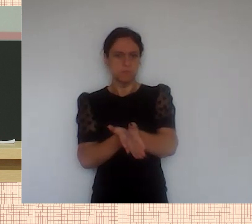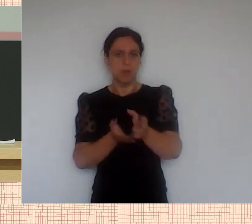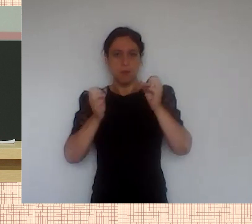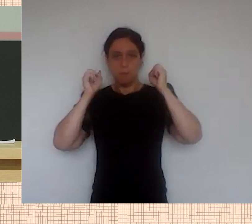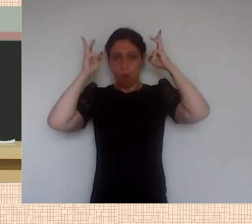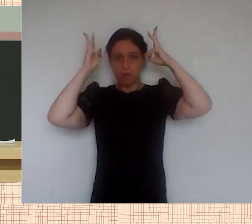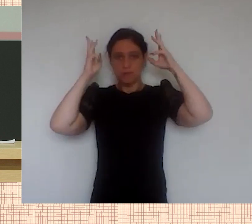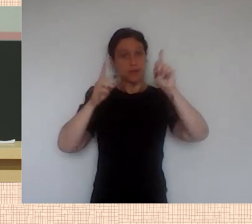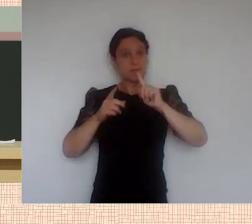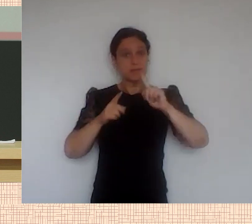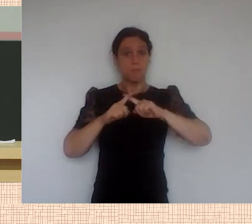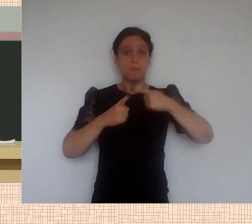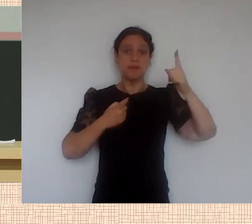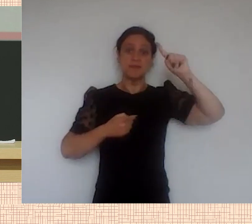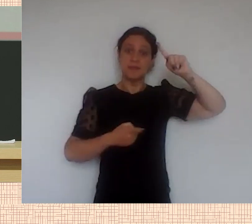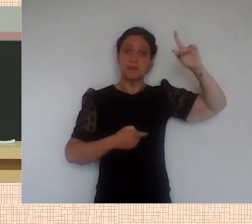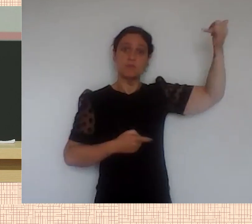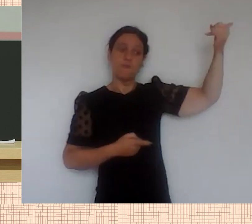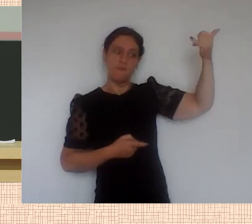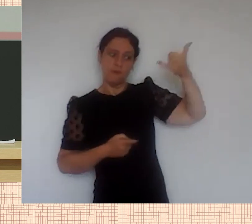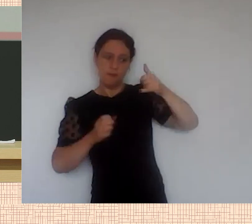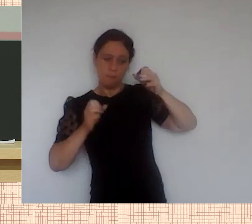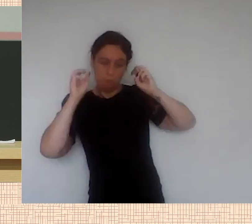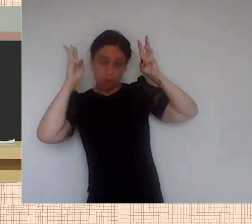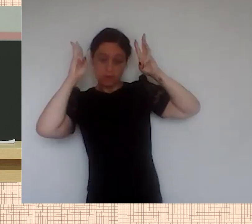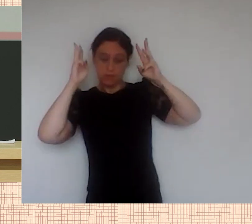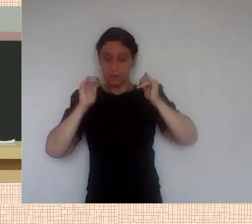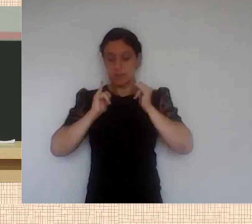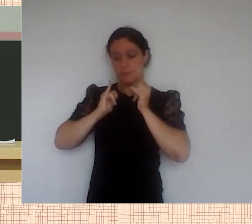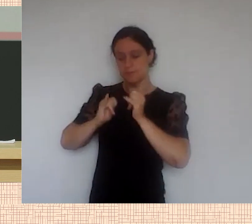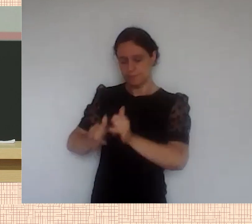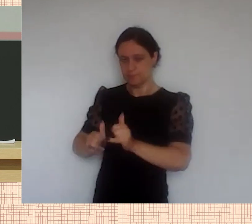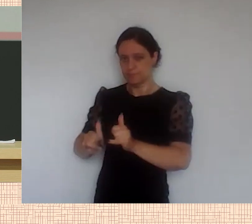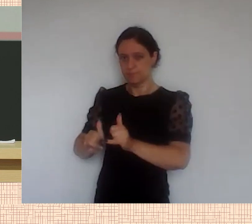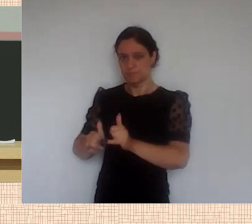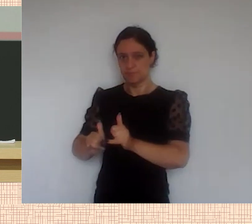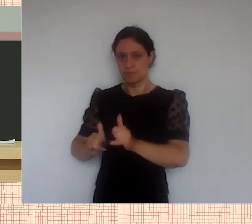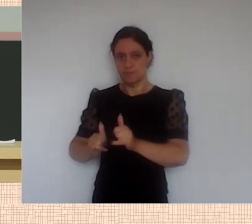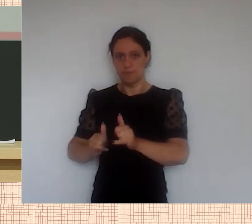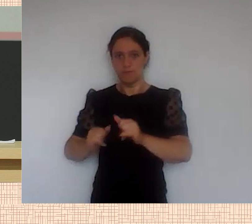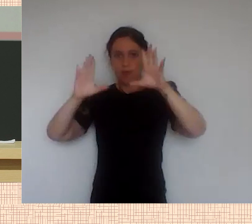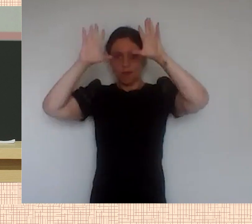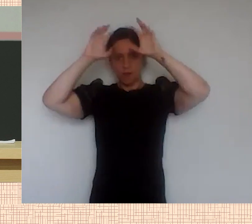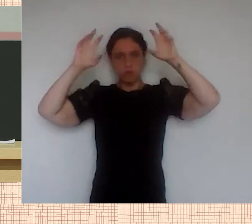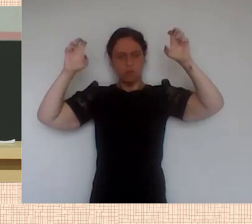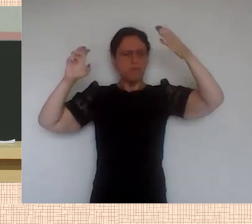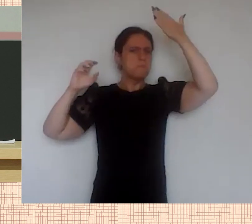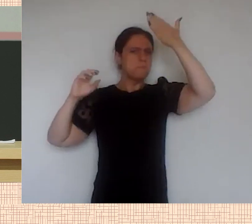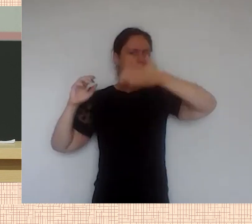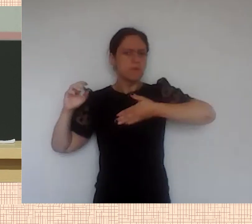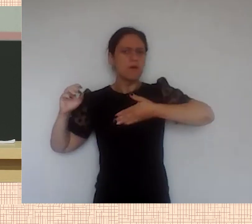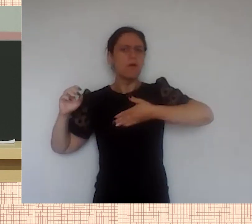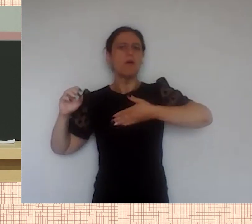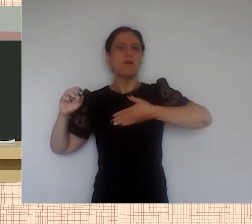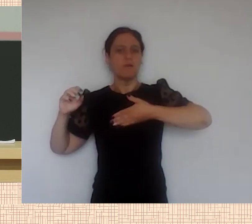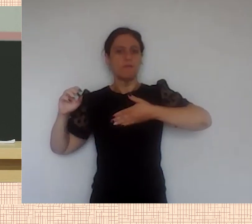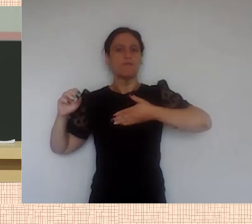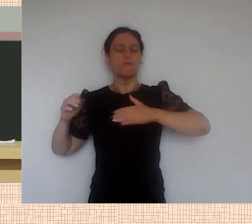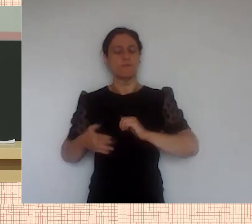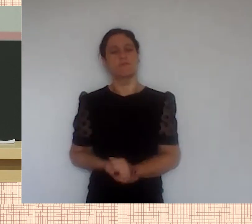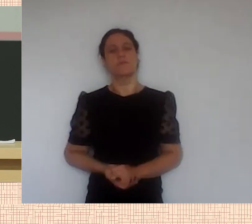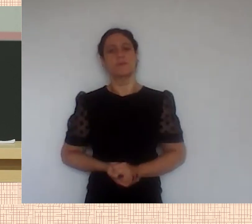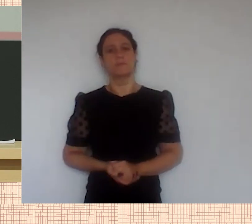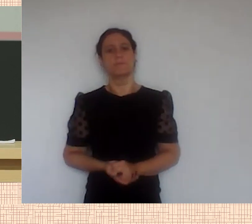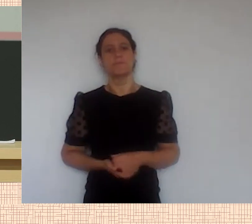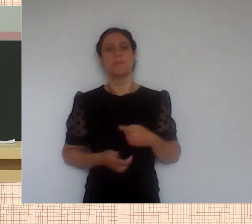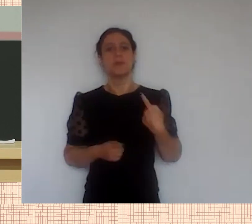Senhor, porque toda vez, irmãos, tem a palavra do Senhor, sai, tem que ter confirmação. Se é uma